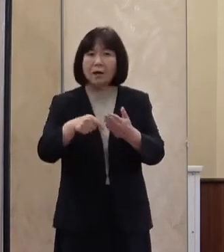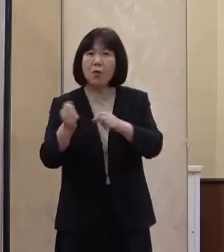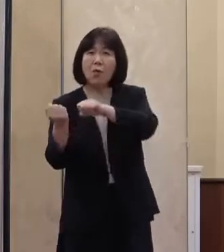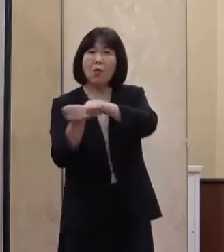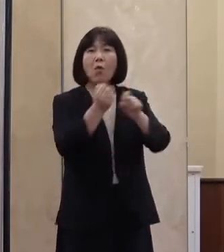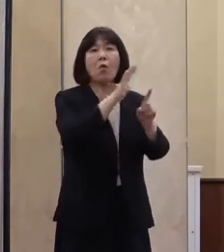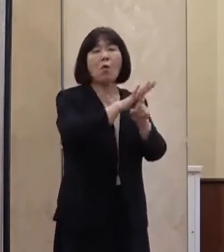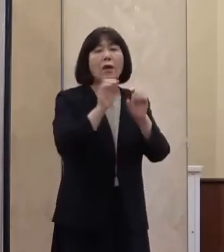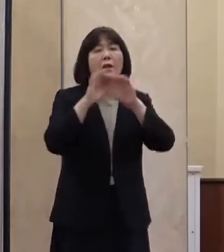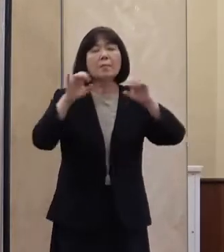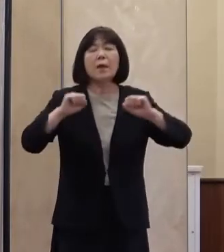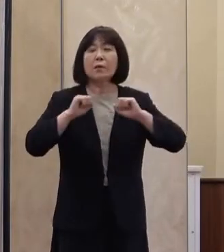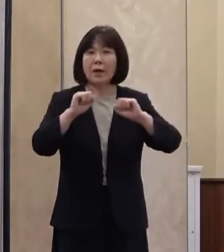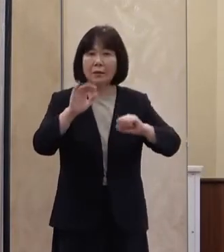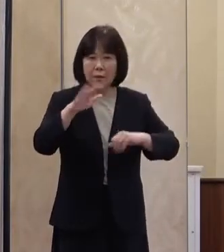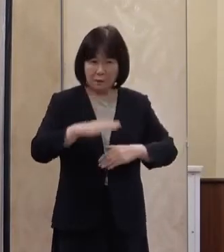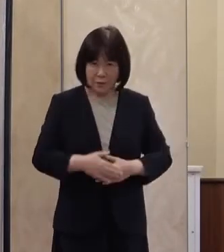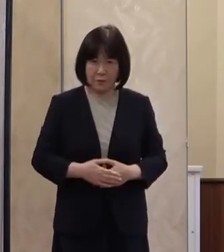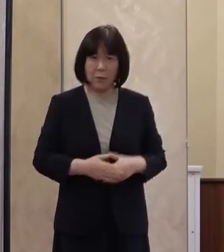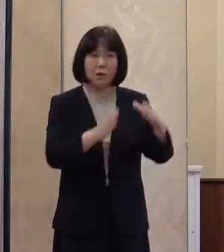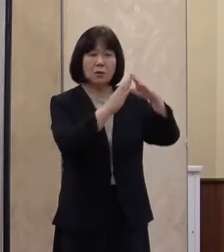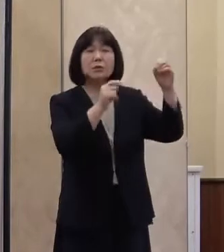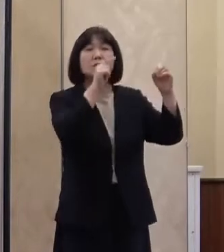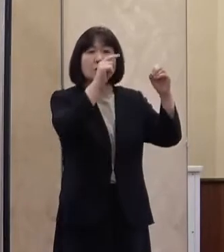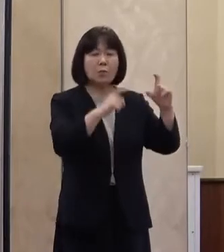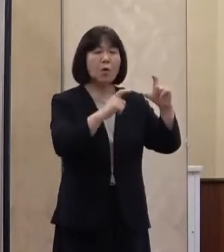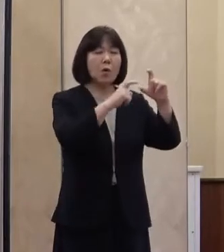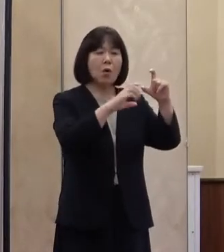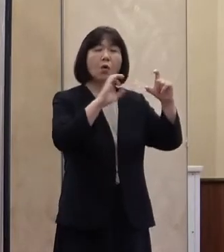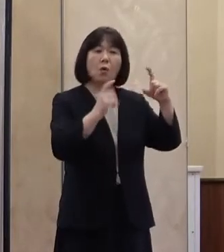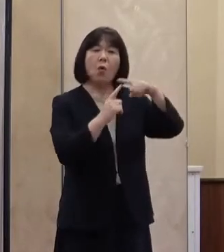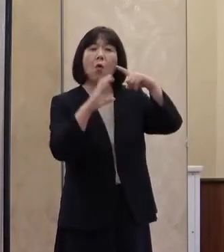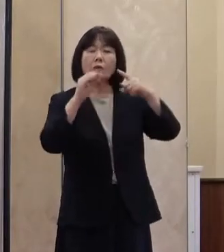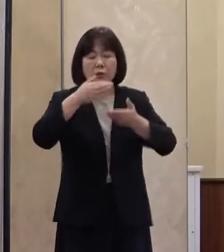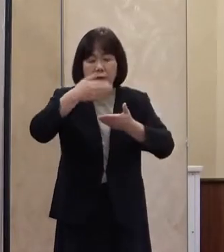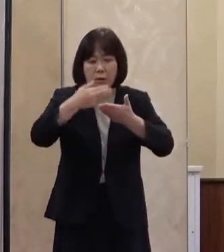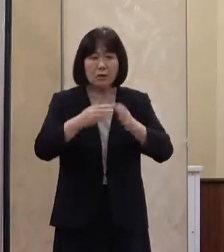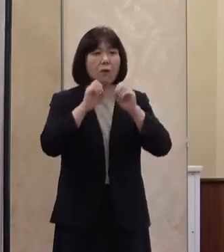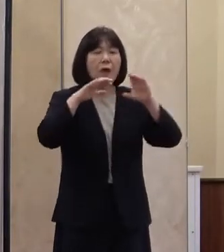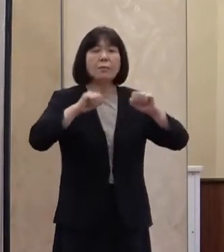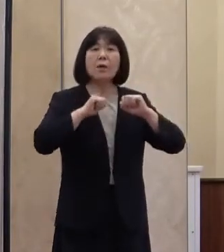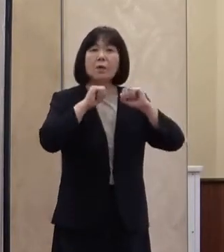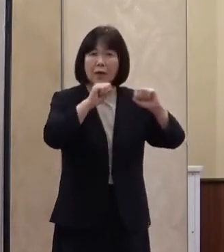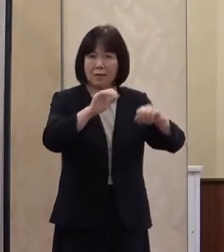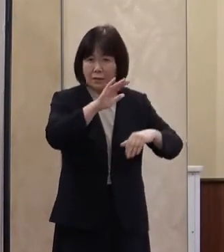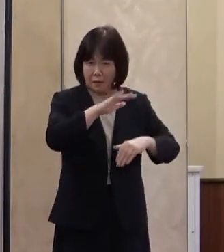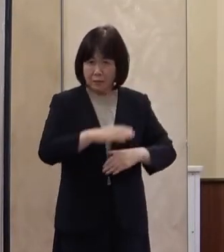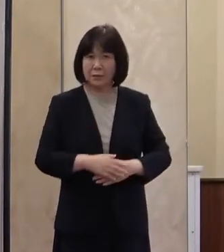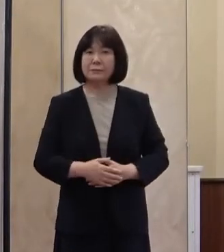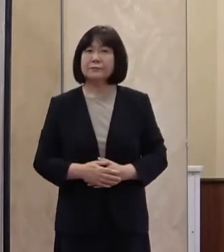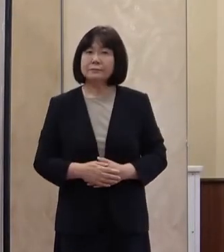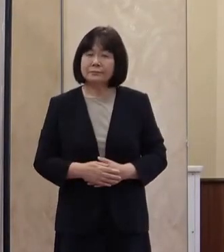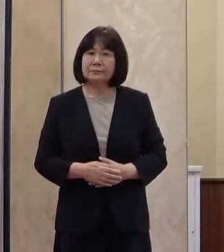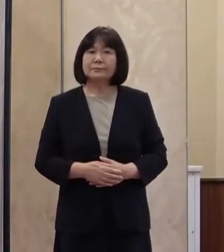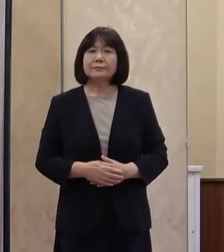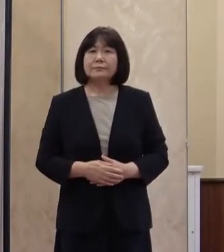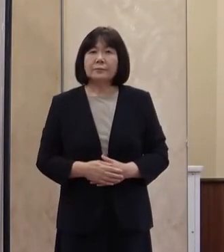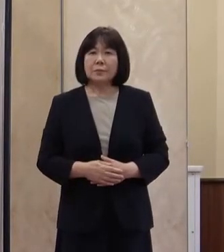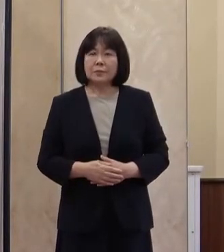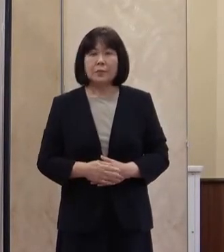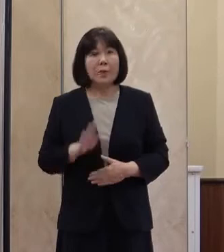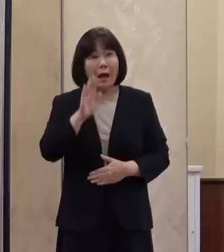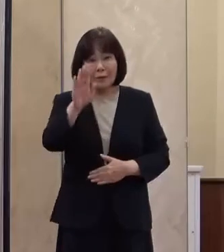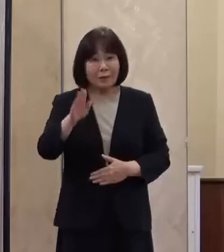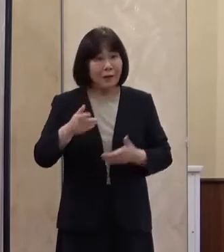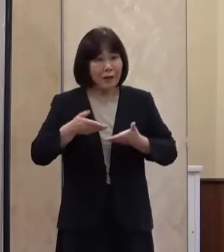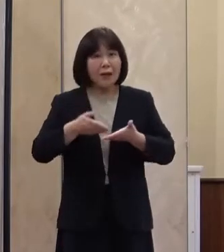ているところです。そしてまさに国においても GoTo Eat キャンペーンを実施しているということです。今日この次にも発表